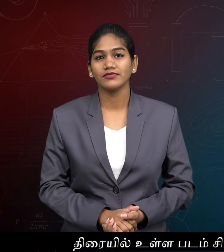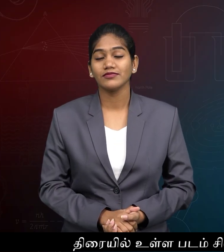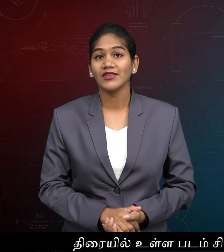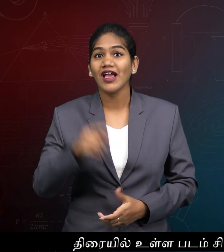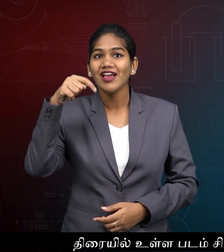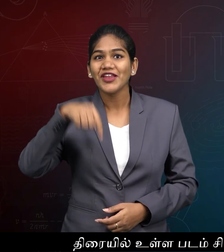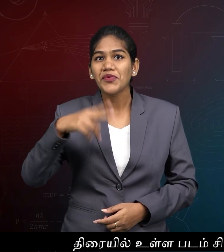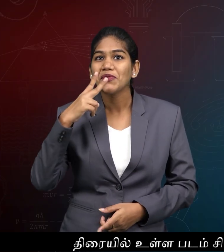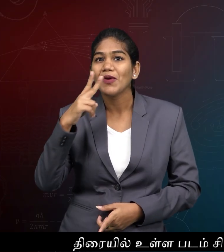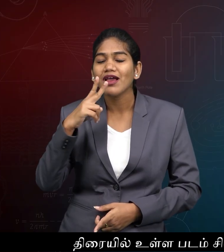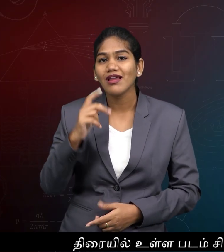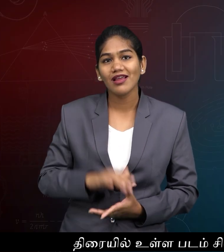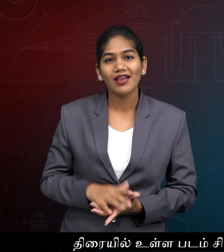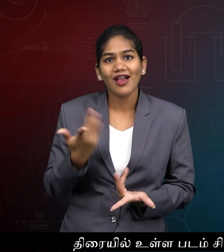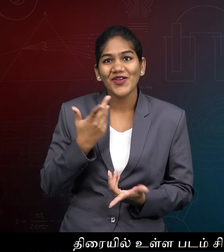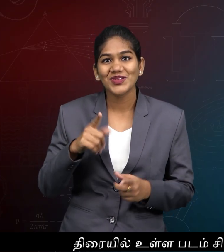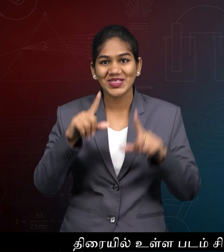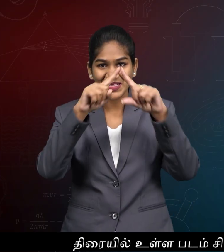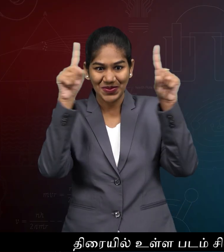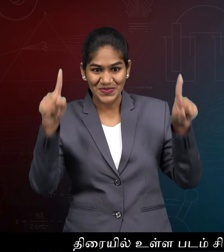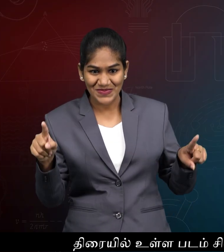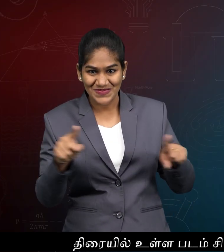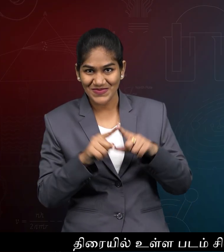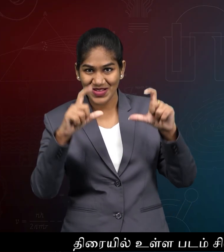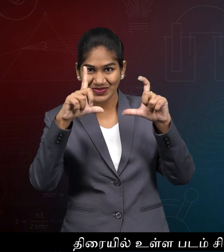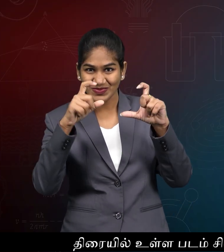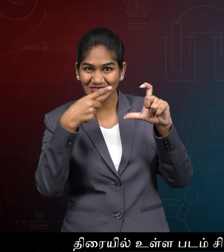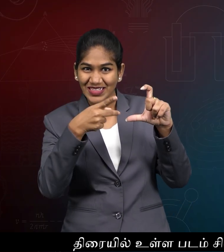திரையில் உள்ள படம் சிதைவதை நீங்கள் அவதானிக்கலாம்.